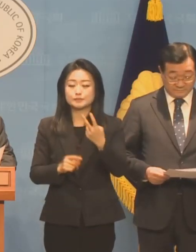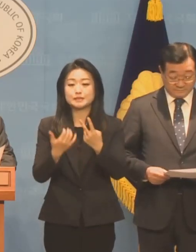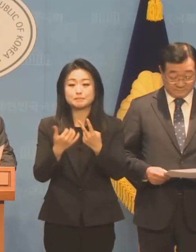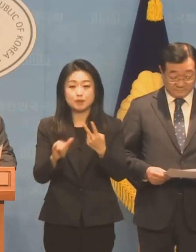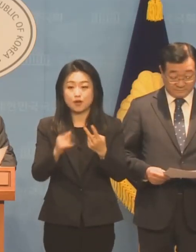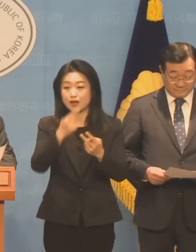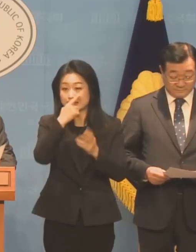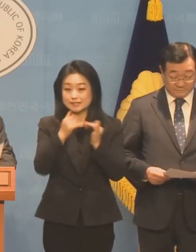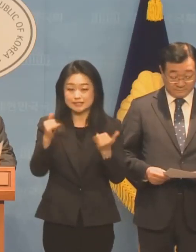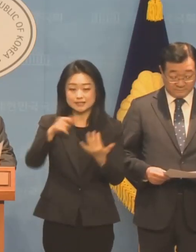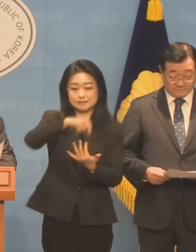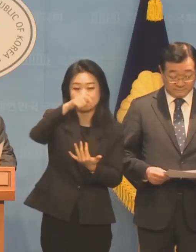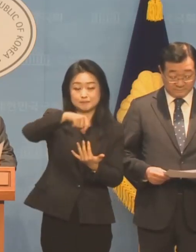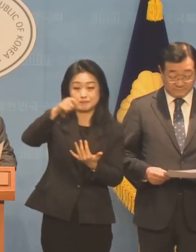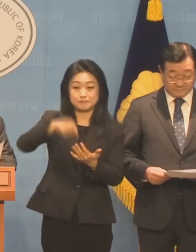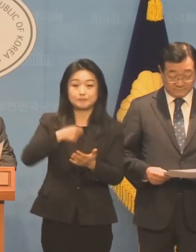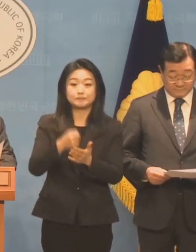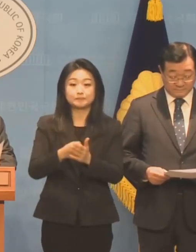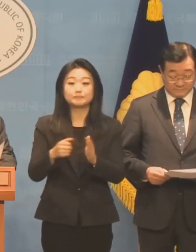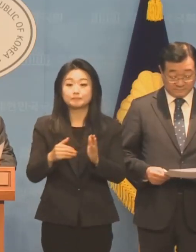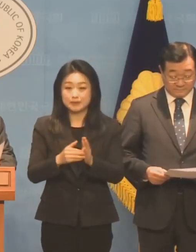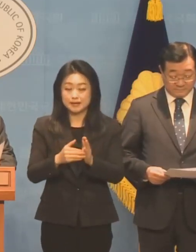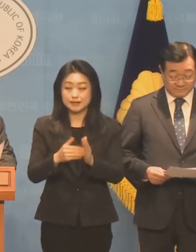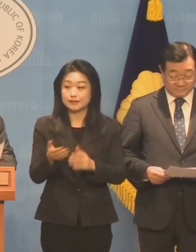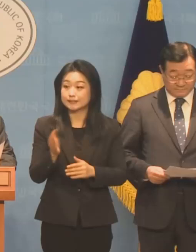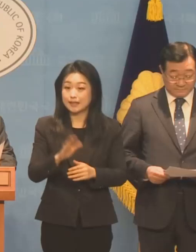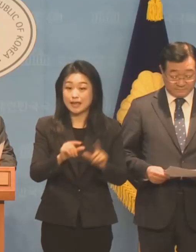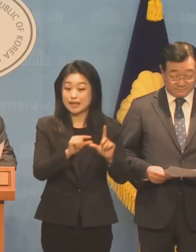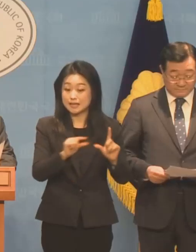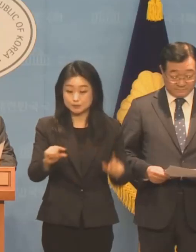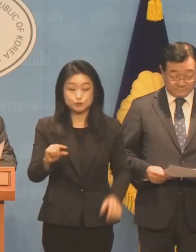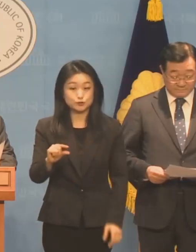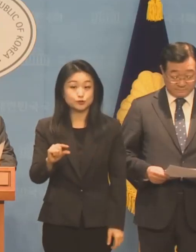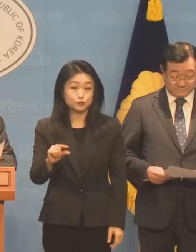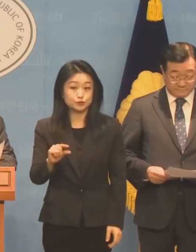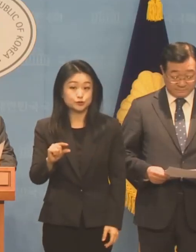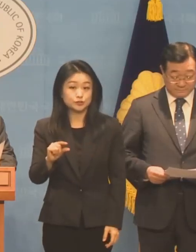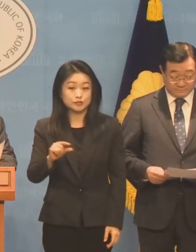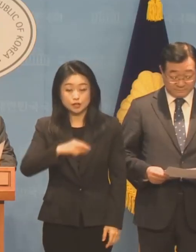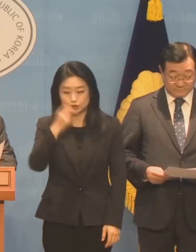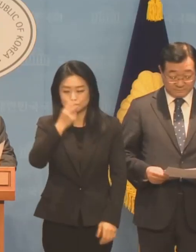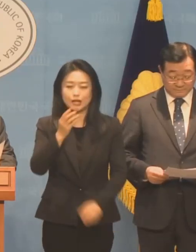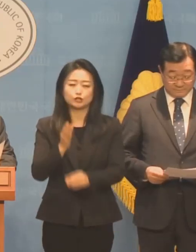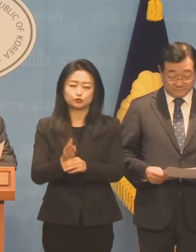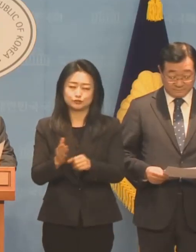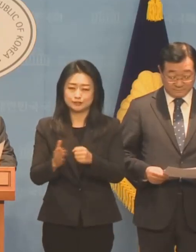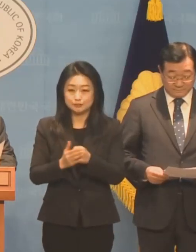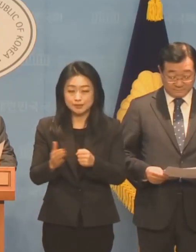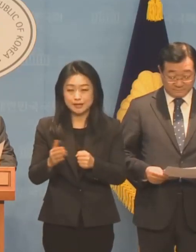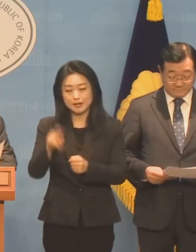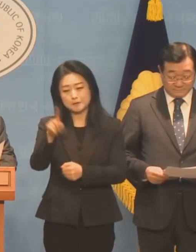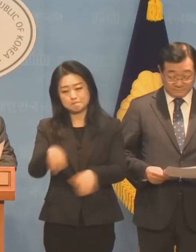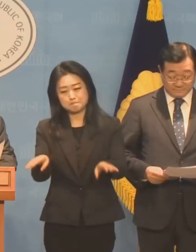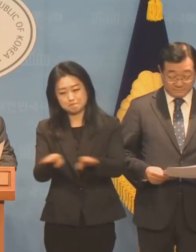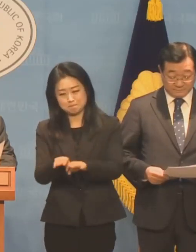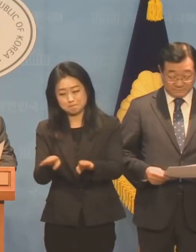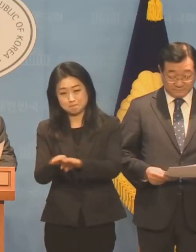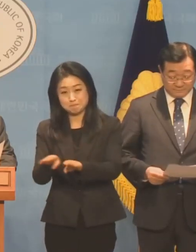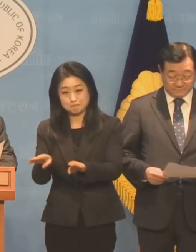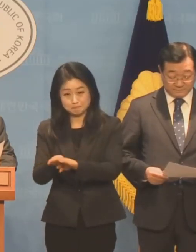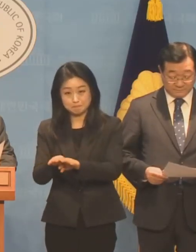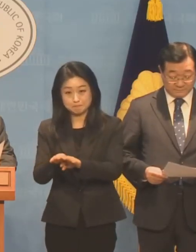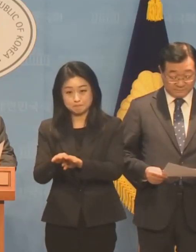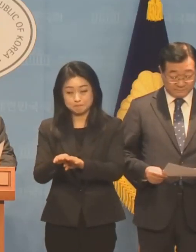92명의 증인을 의결한 바 있습니다. 그러나 일부 증인들이 수사 중이라는 이유를 들어 증인